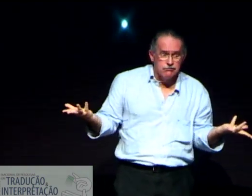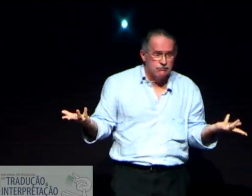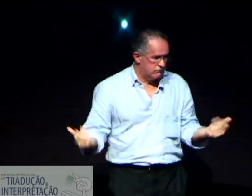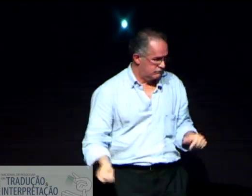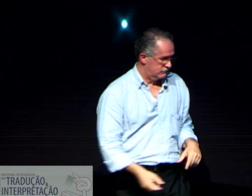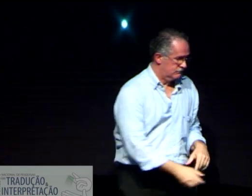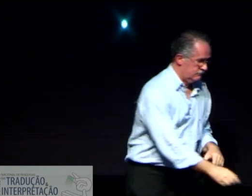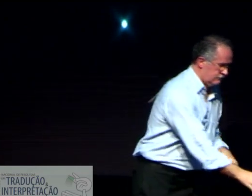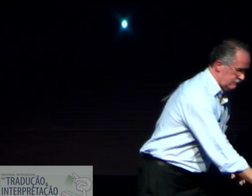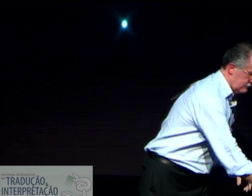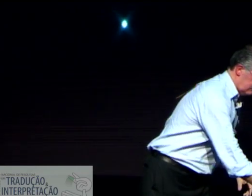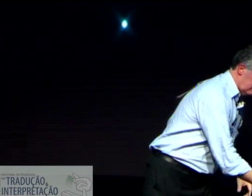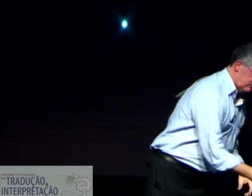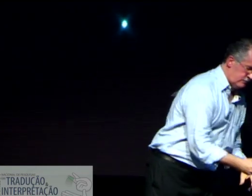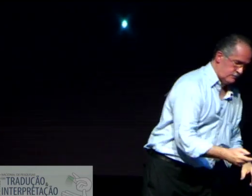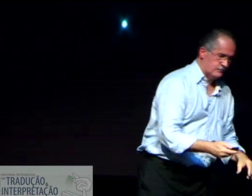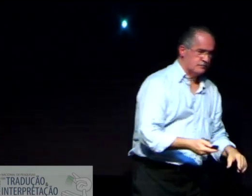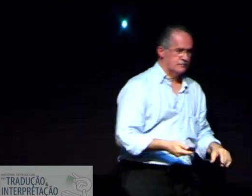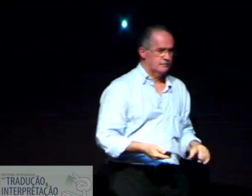deles seria melhor?